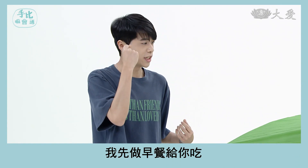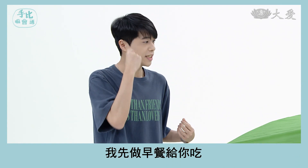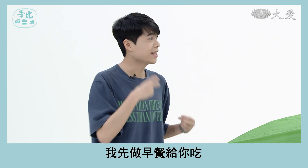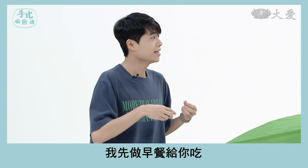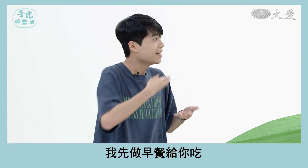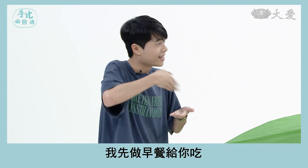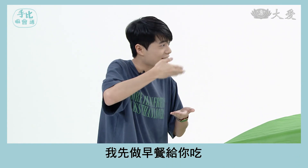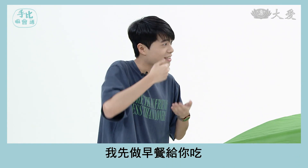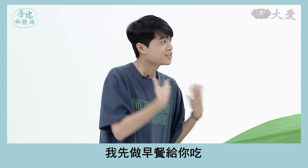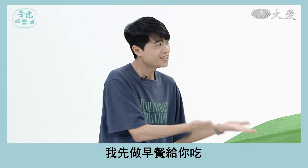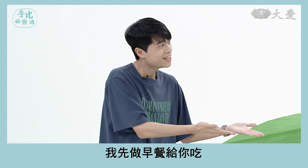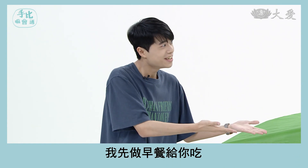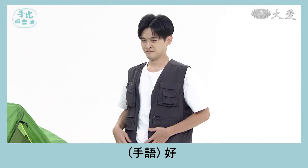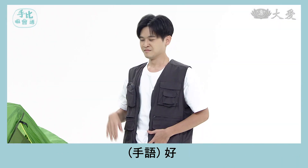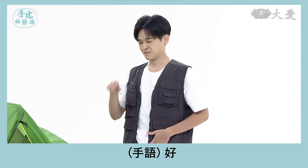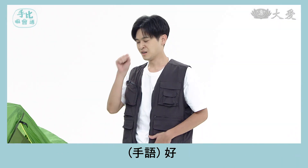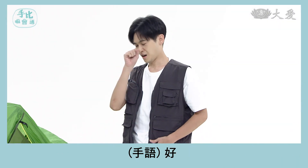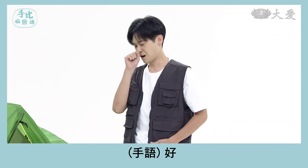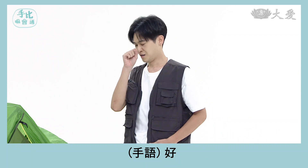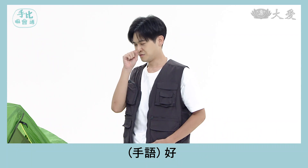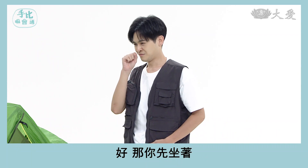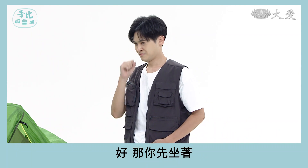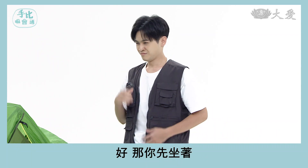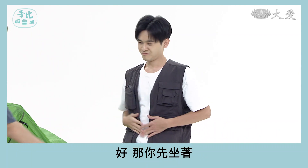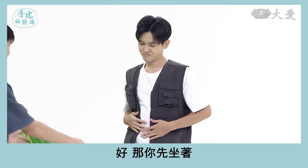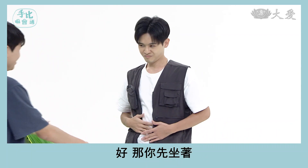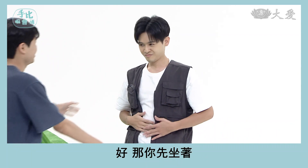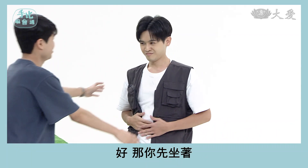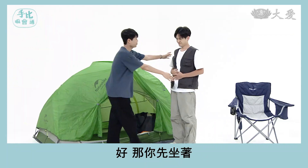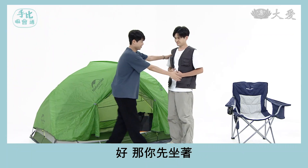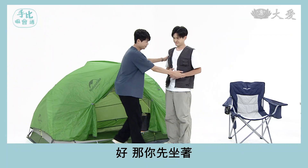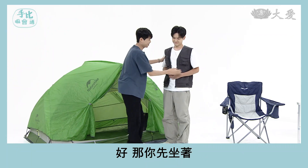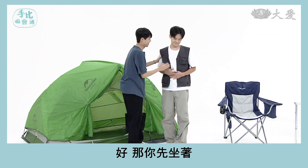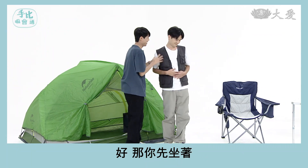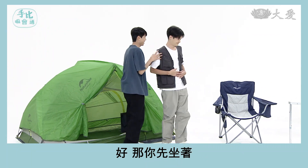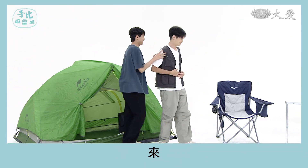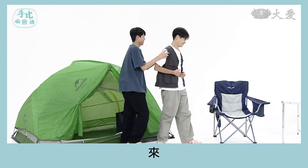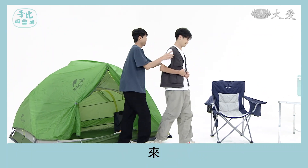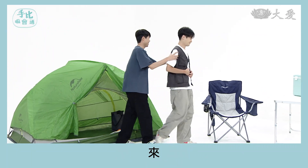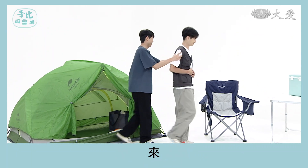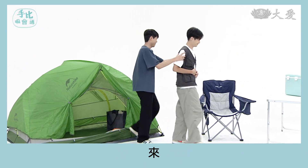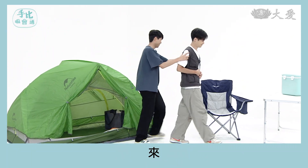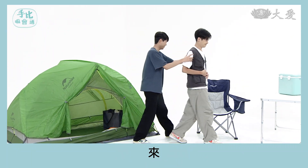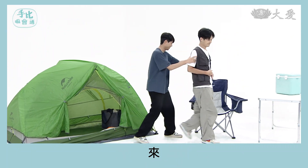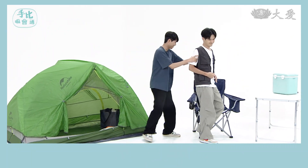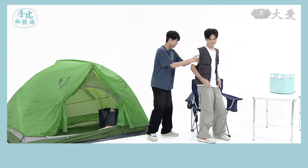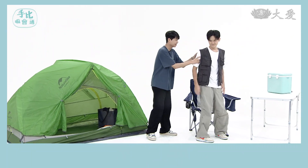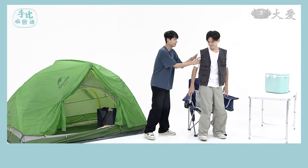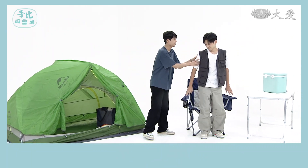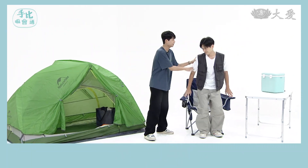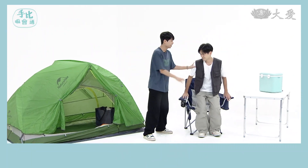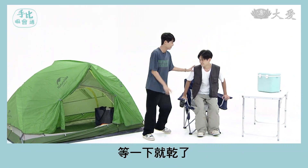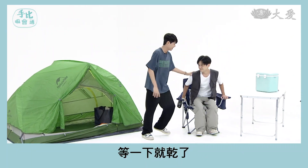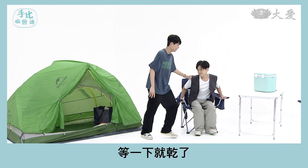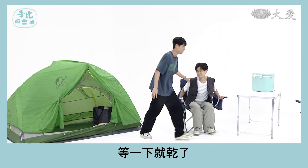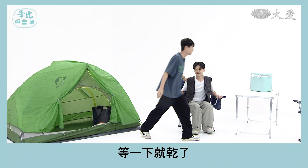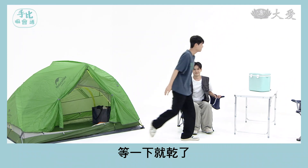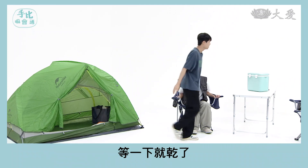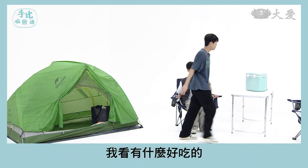餐给你吃。好好好，那你先坐着坐着待。来，等下就干了，我